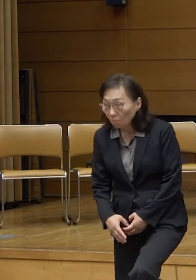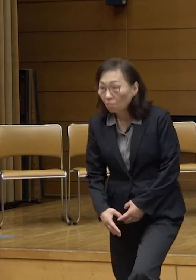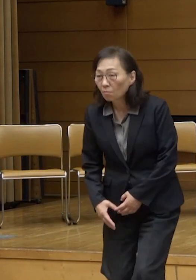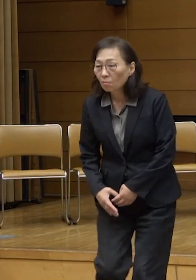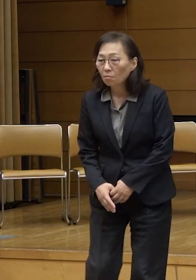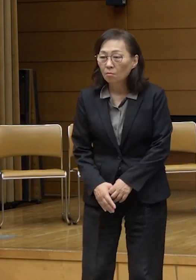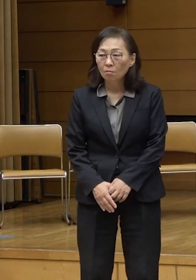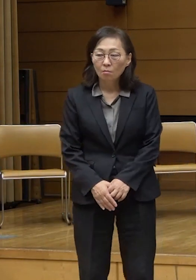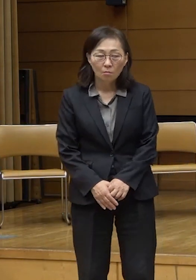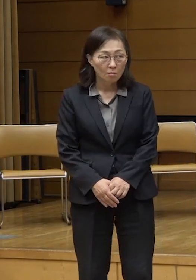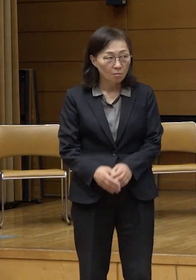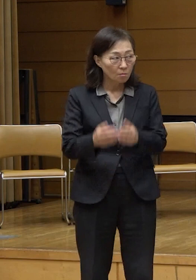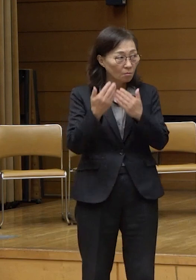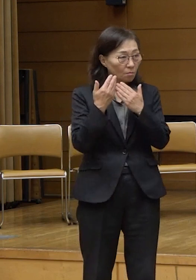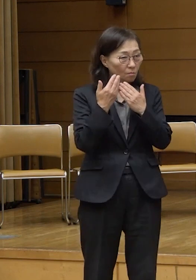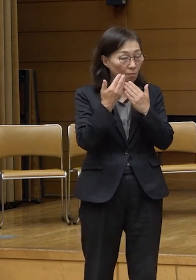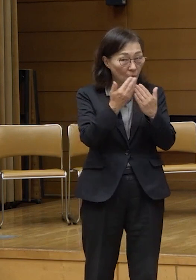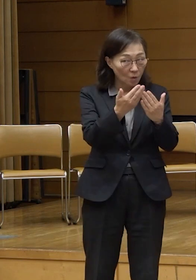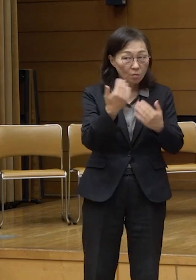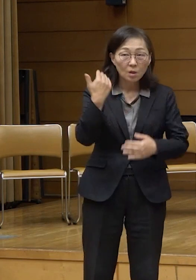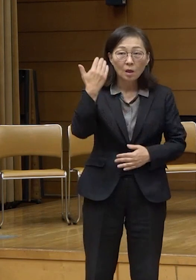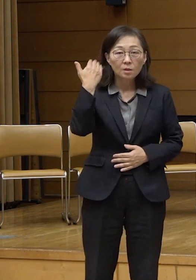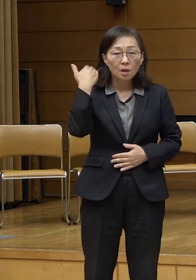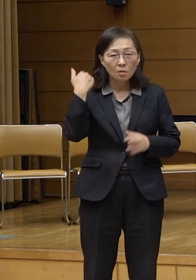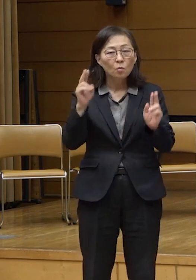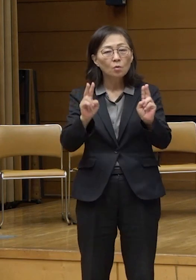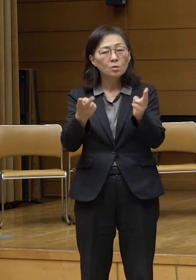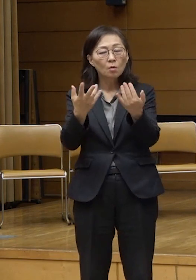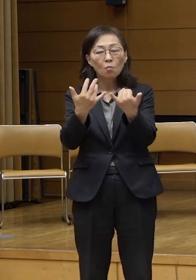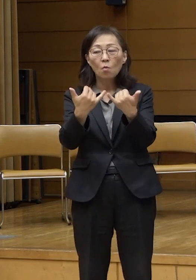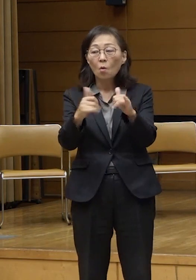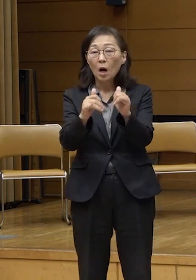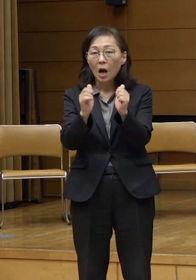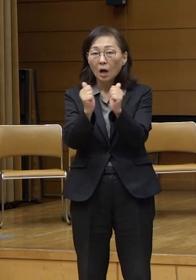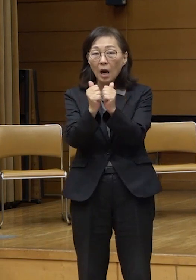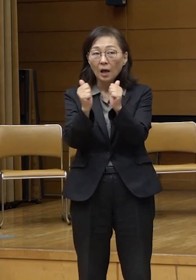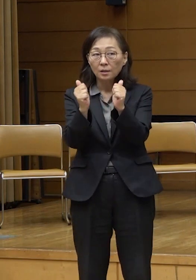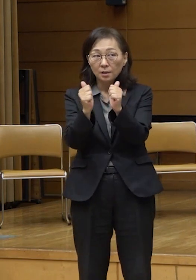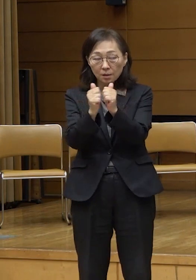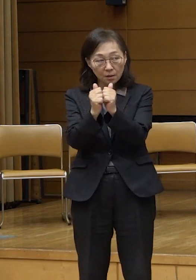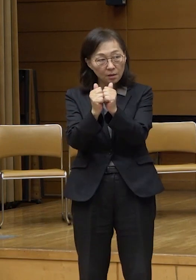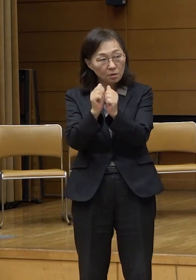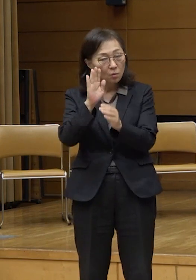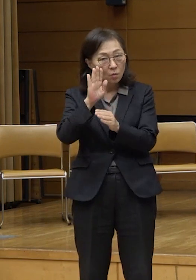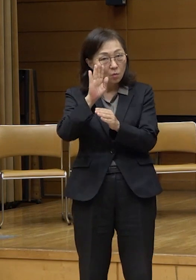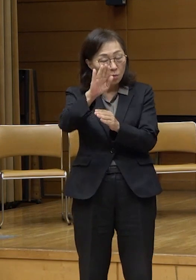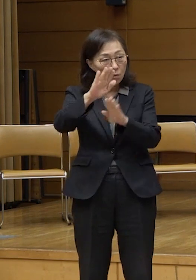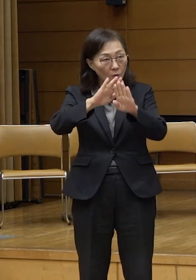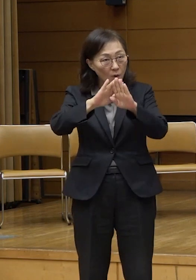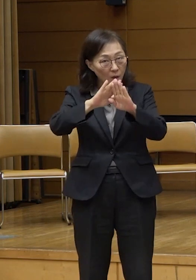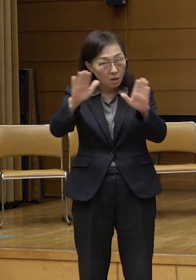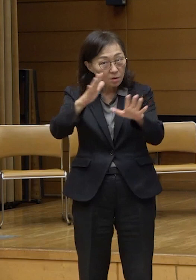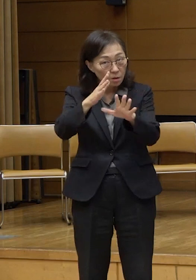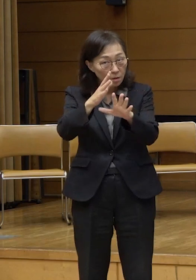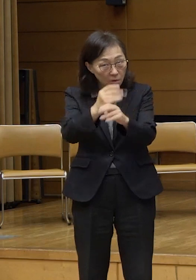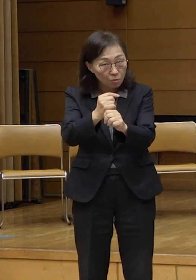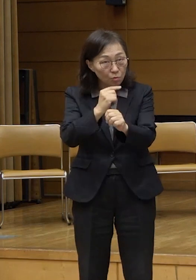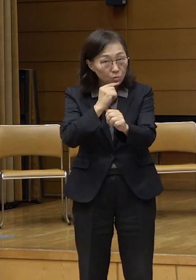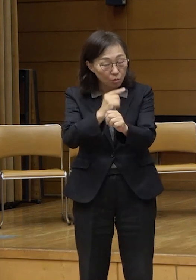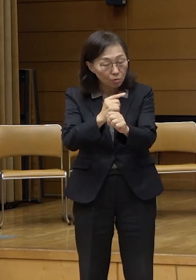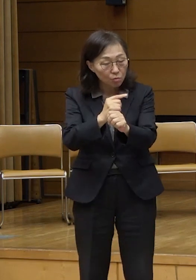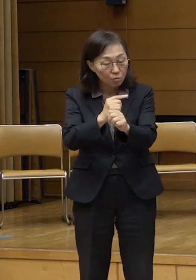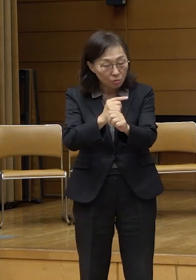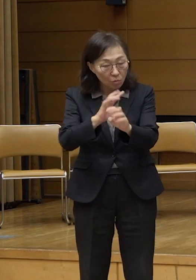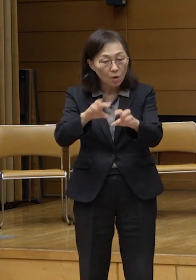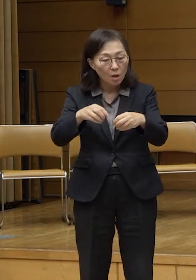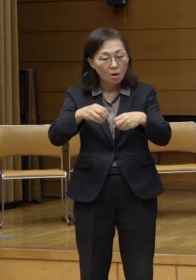テレビ台の方です。先ほどの専門家会議の、今後のスパンについて、まあ、感染状況に応じてというような話が